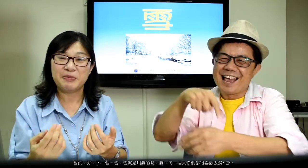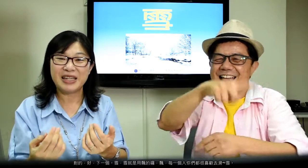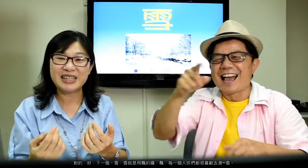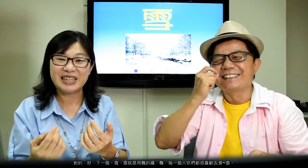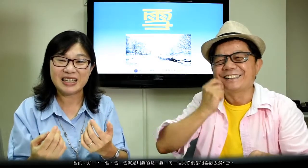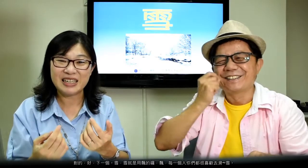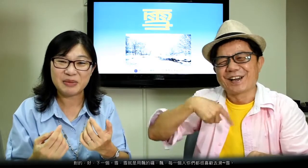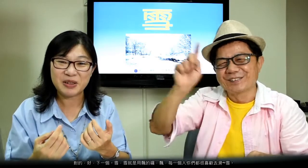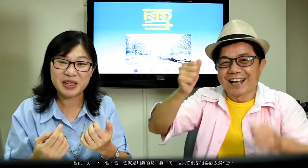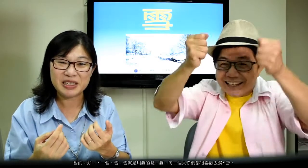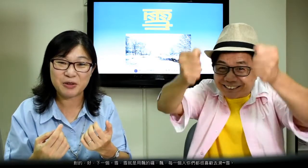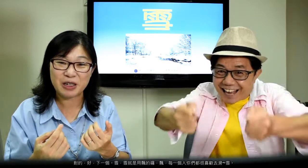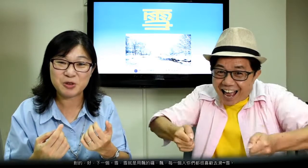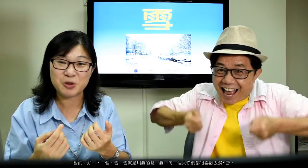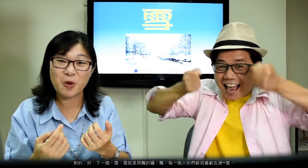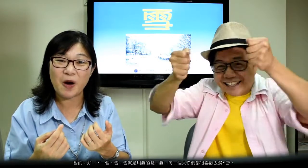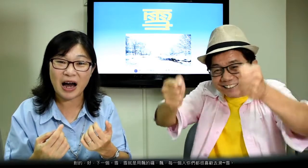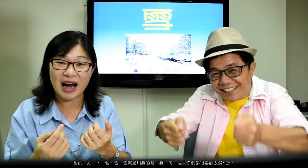每一个人，你们都很喜欢去滑